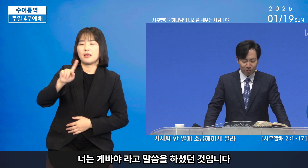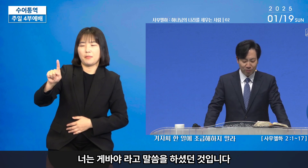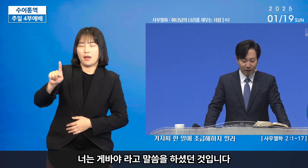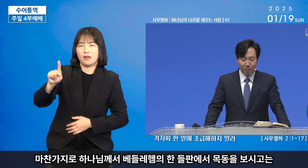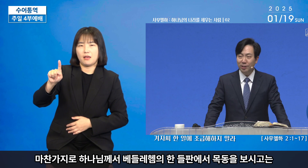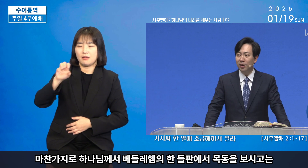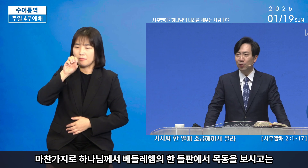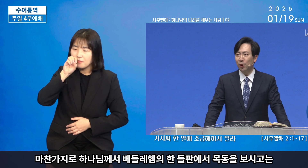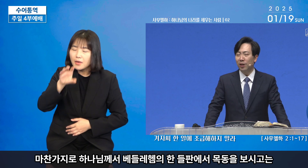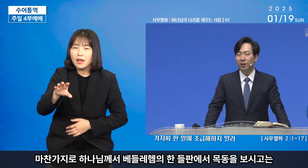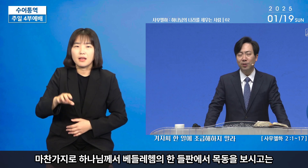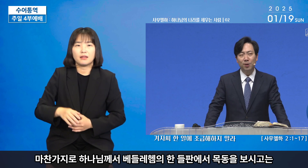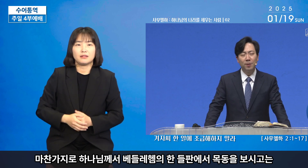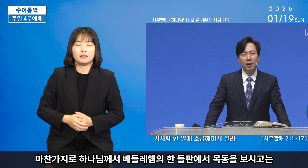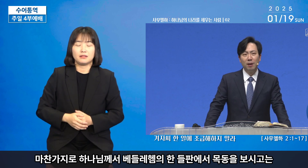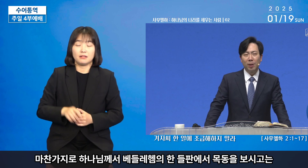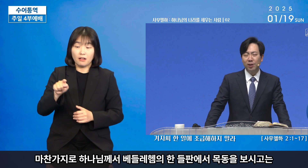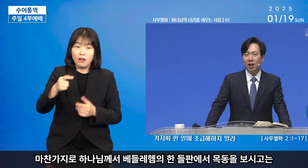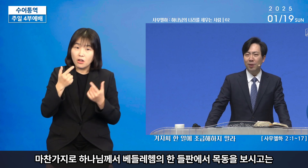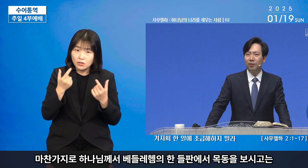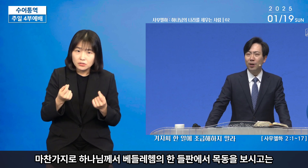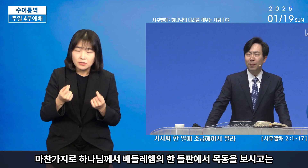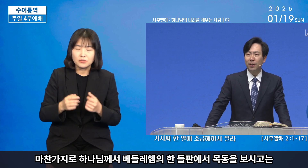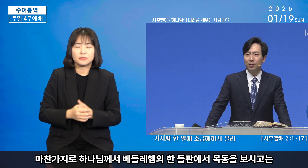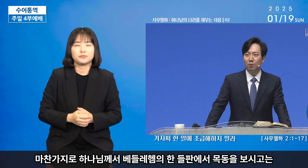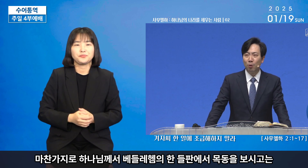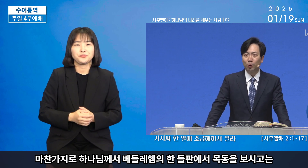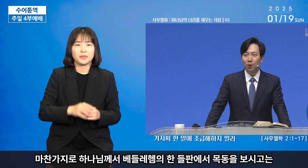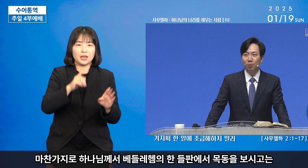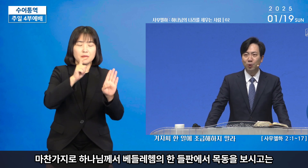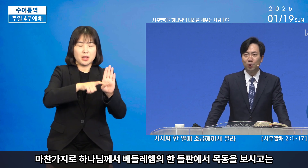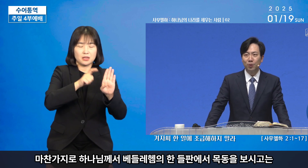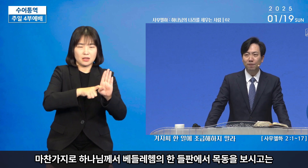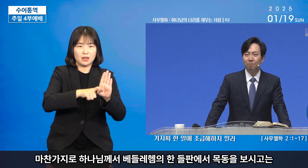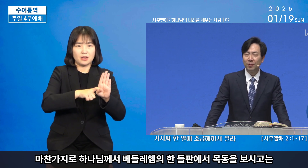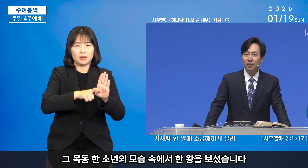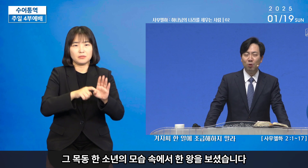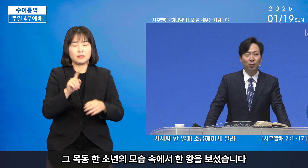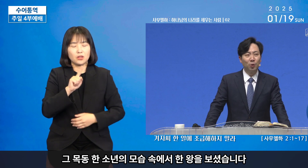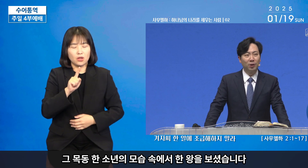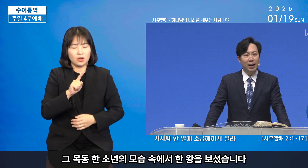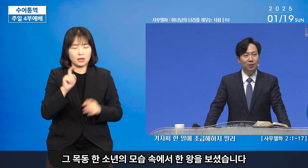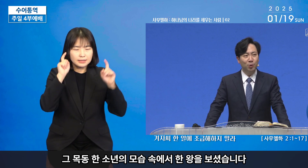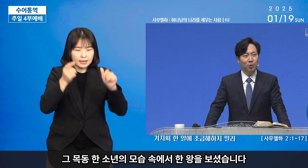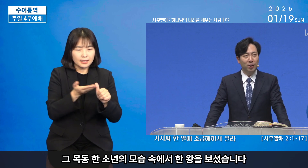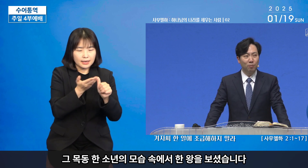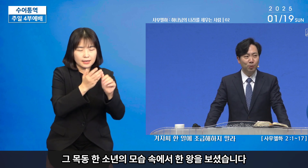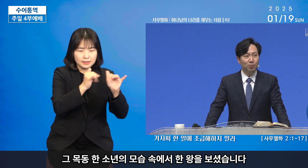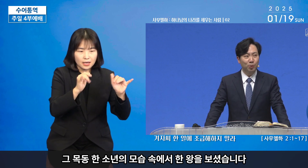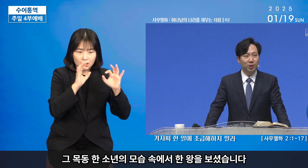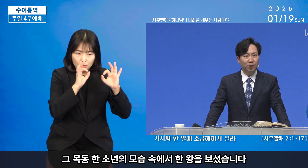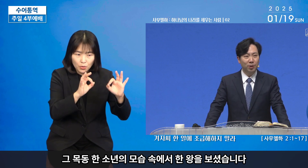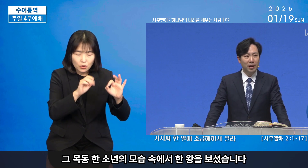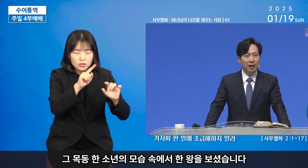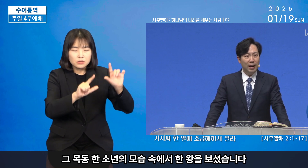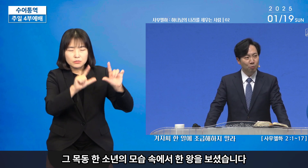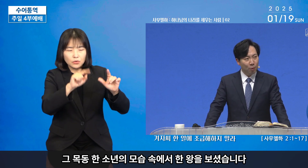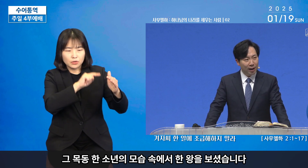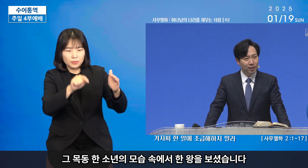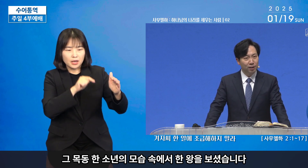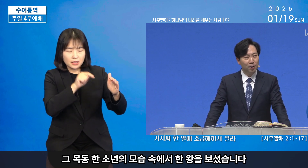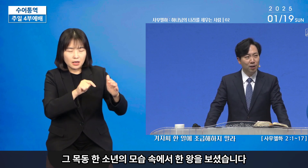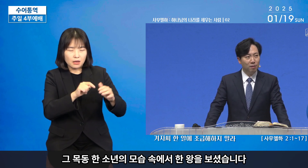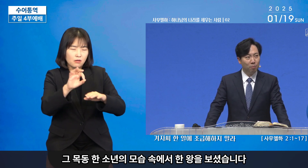하셨던 것입니다. 마찬가지로 하나님께서 베들레헴의 한 들판에서 목동을 보시고는 그 목동 한 소년의 모습 속에서